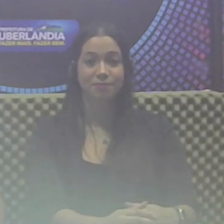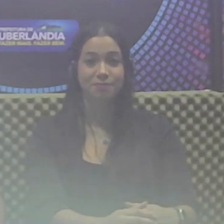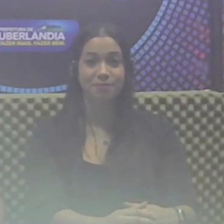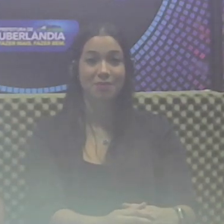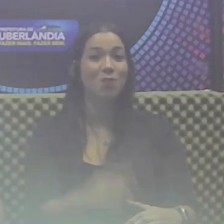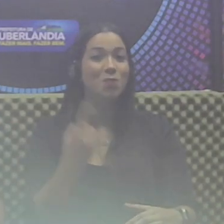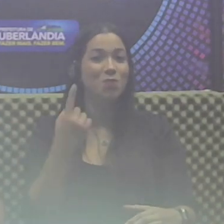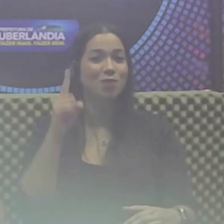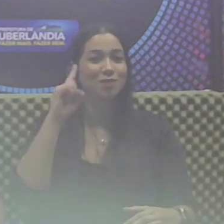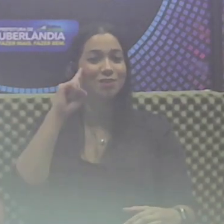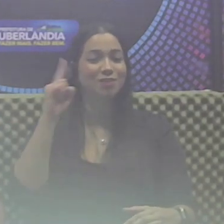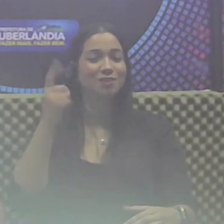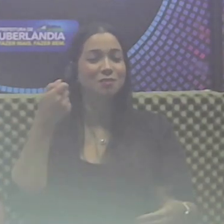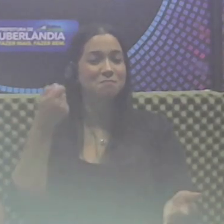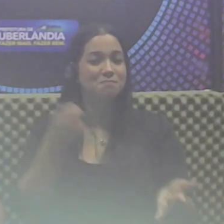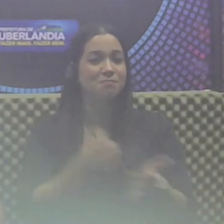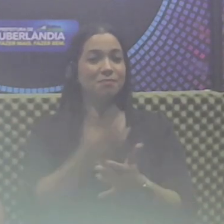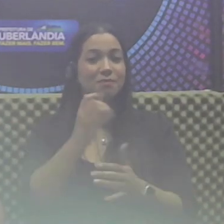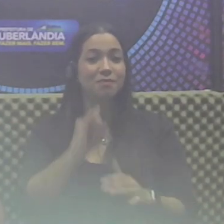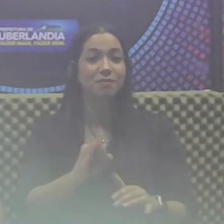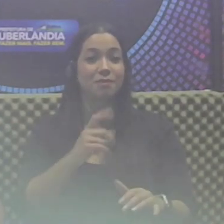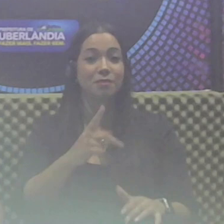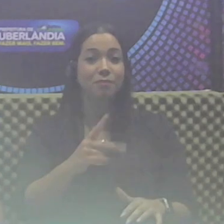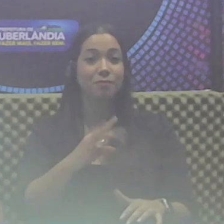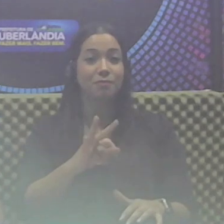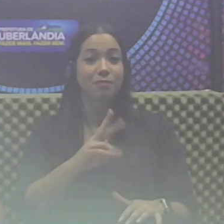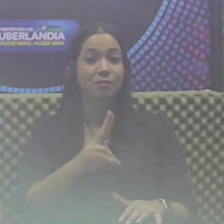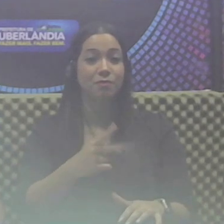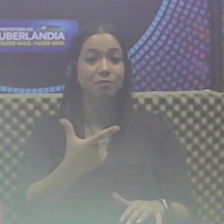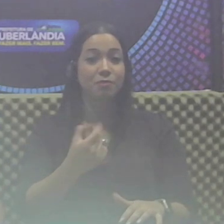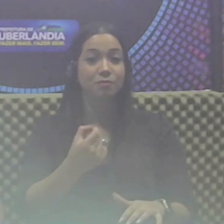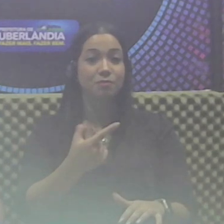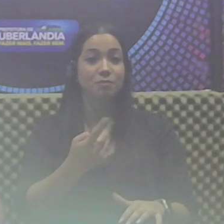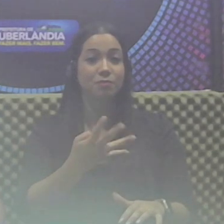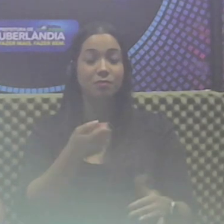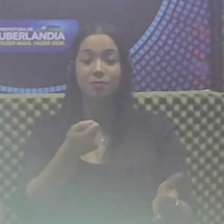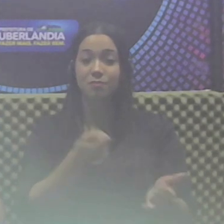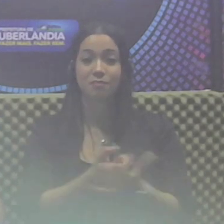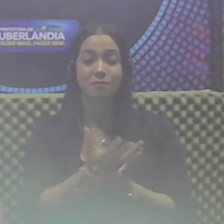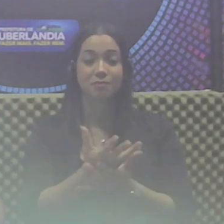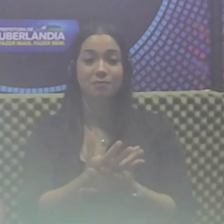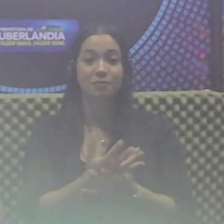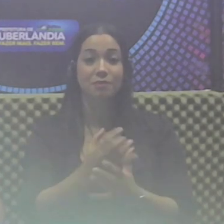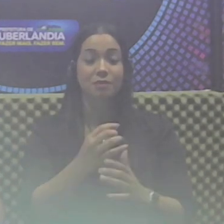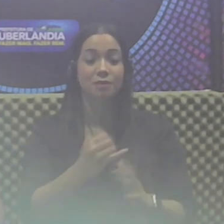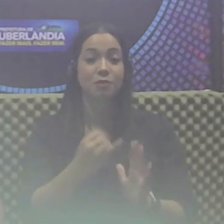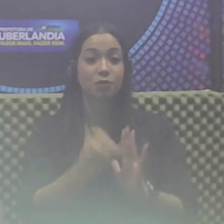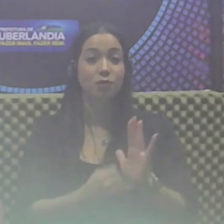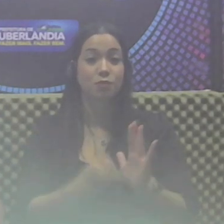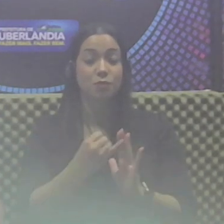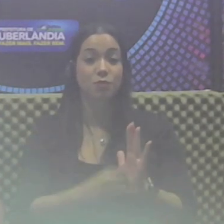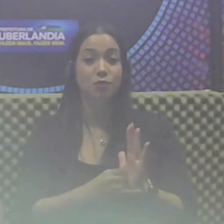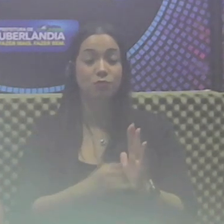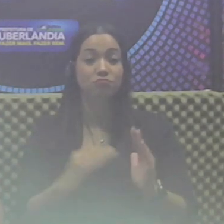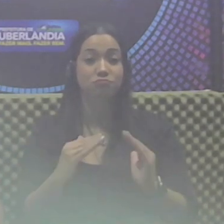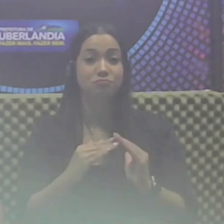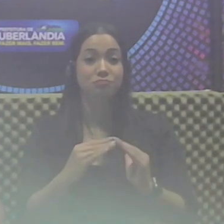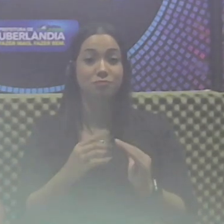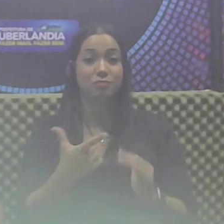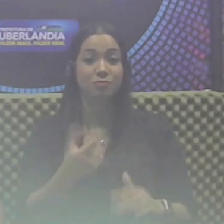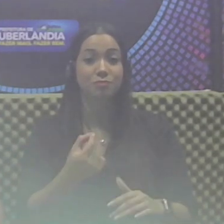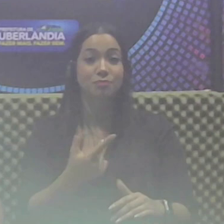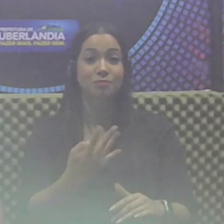Últimos dias para quitar o IPTU 2024 à vista. O Imposto Predial e Territorial Urbano